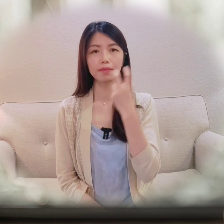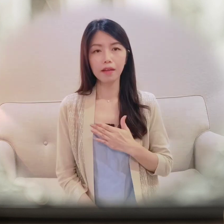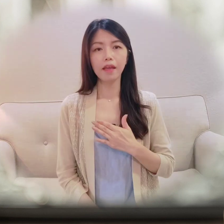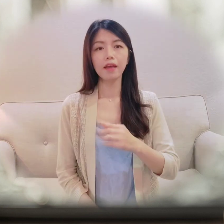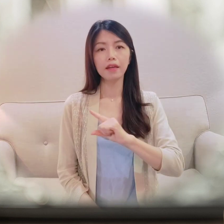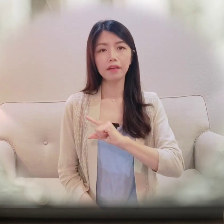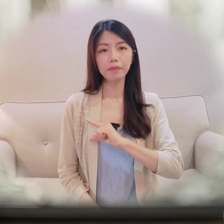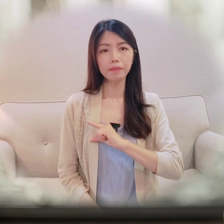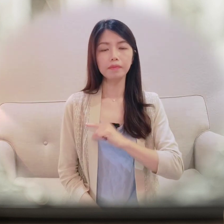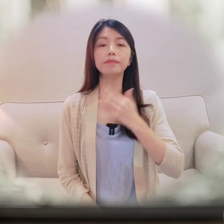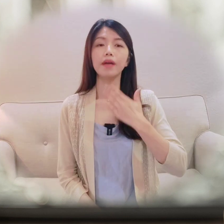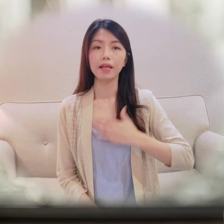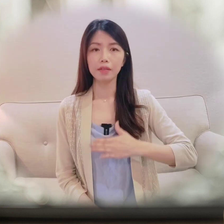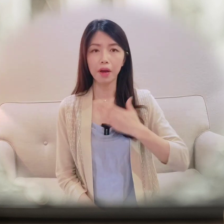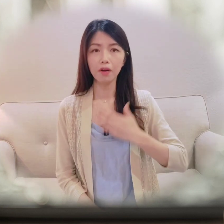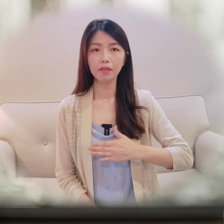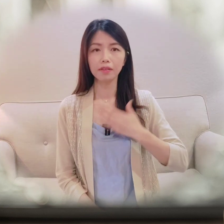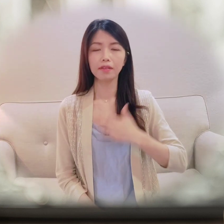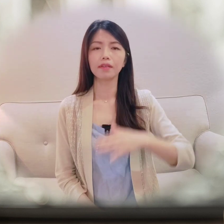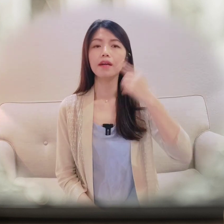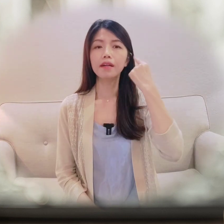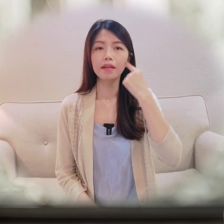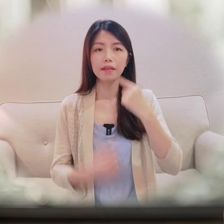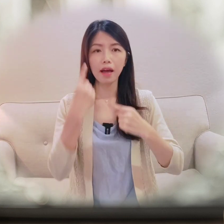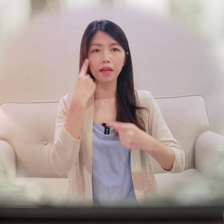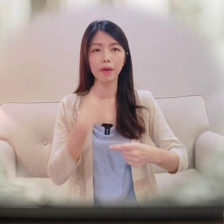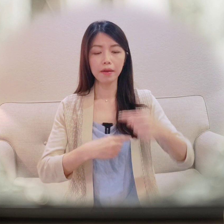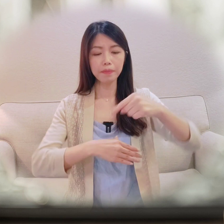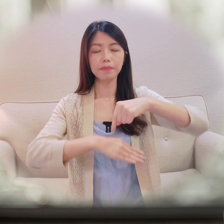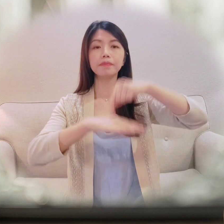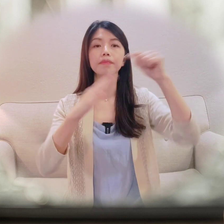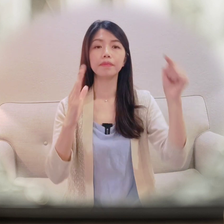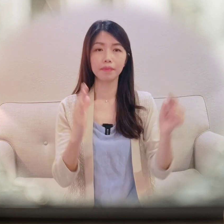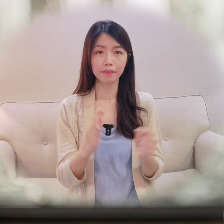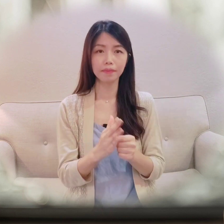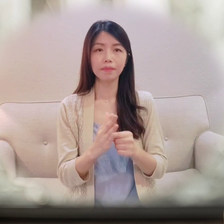수어입니다. 내 이름 아시며 상한 마음